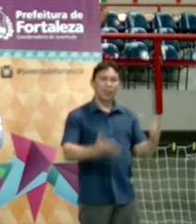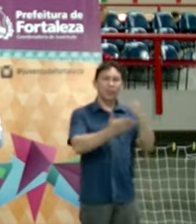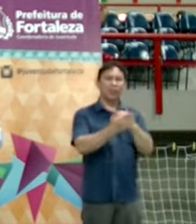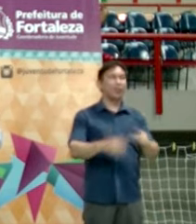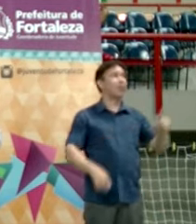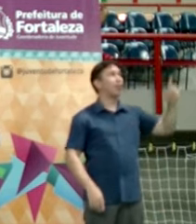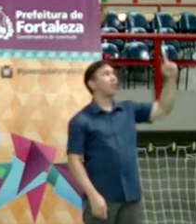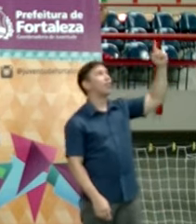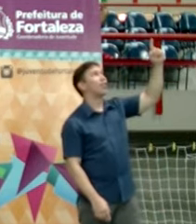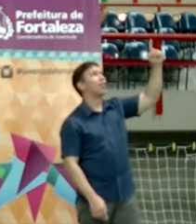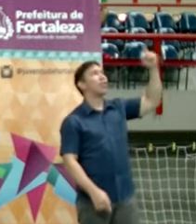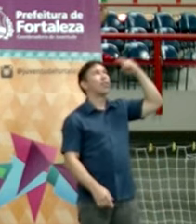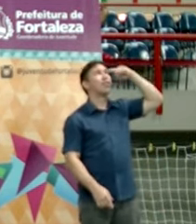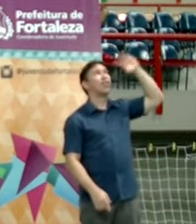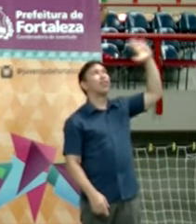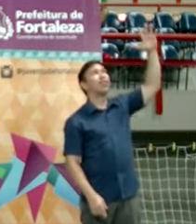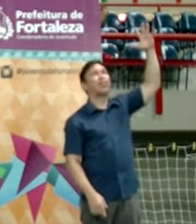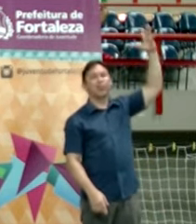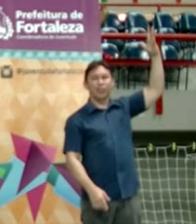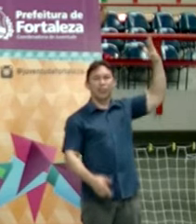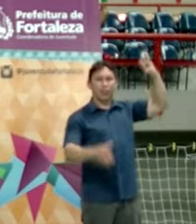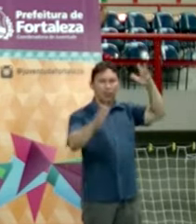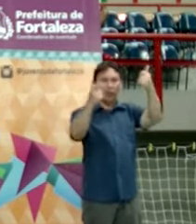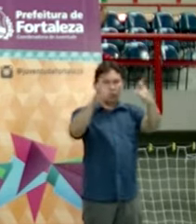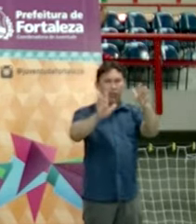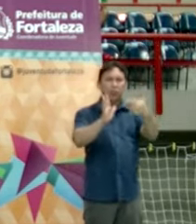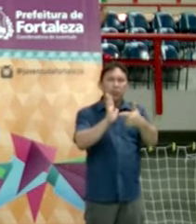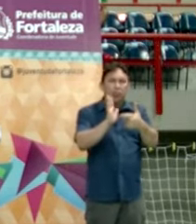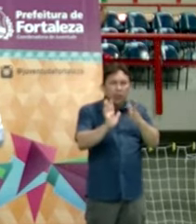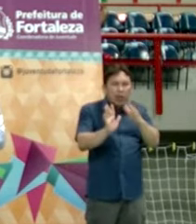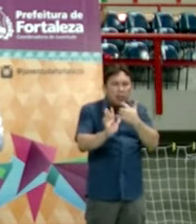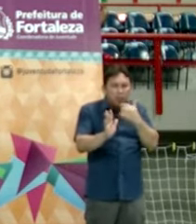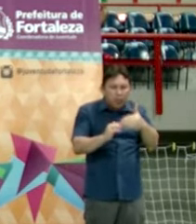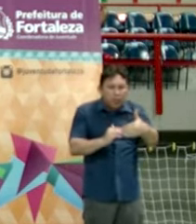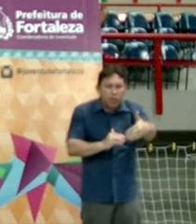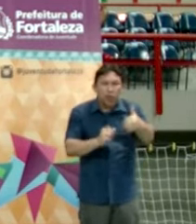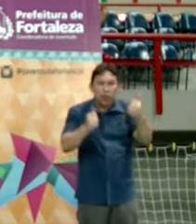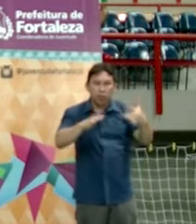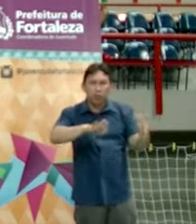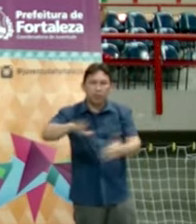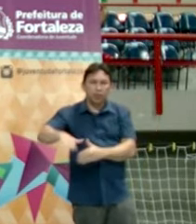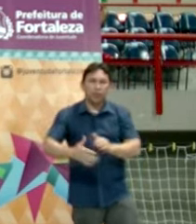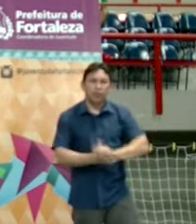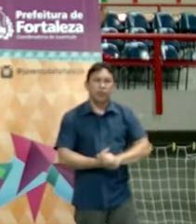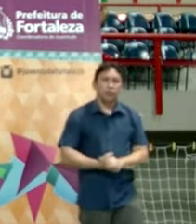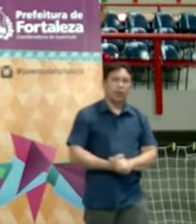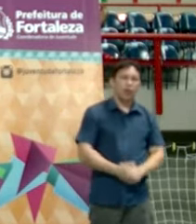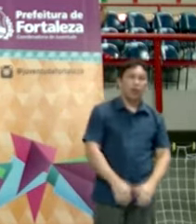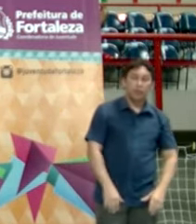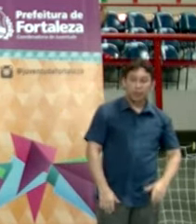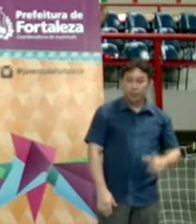para cima, falando do mundo das ideias, que a gente fala já sobre isso, tá? Mas vamos lá então.